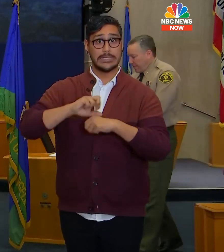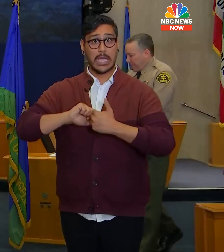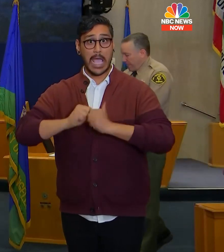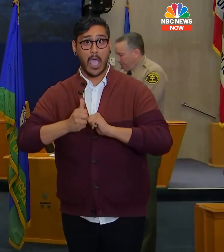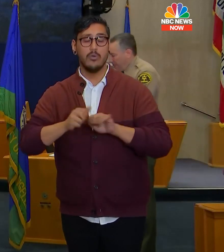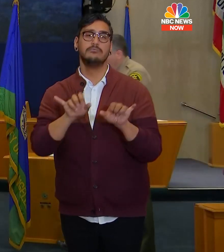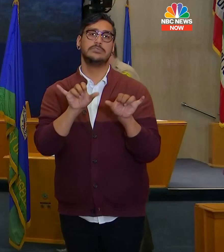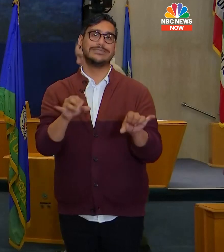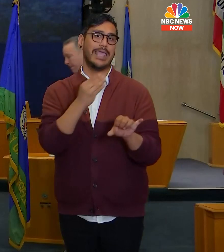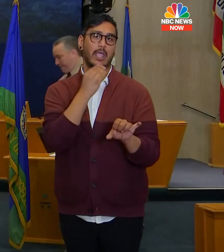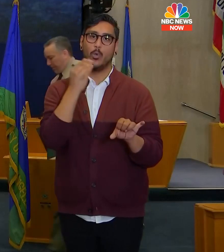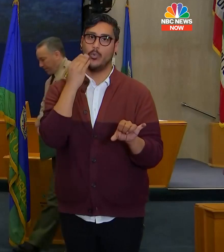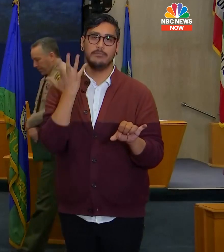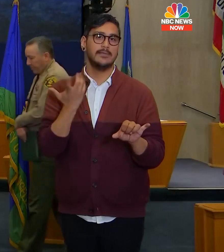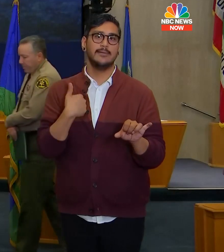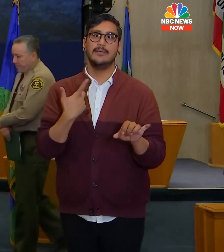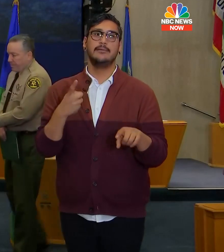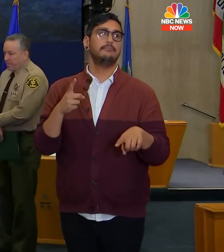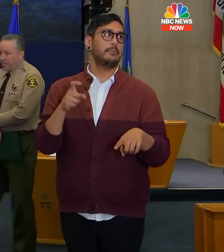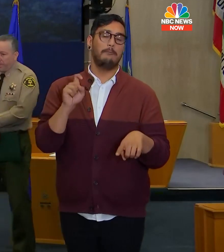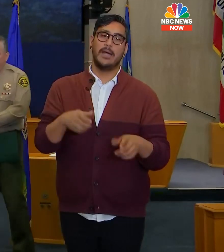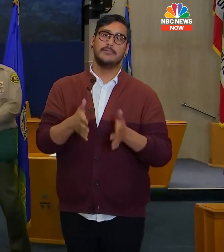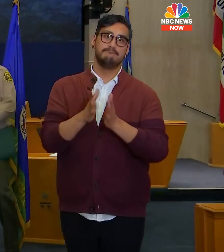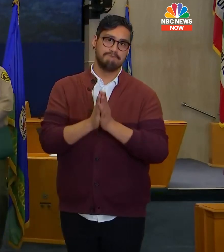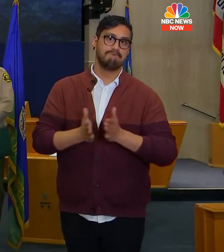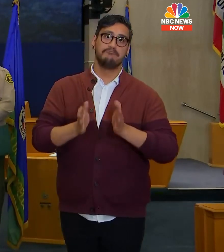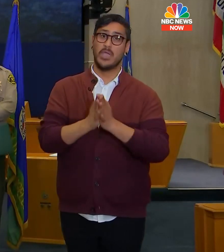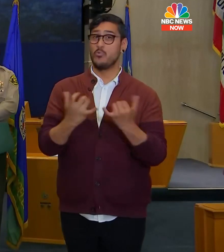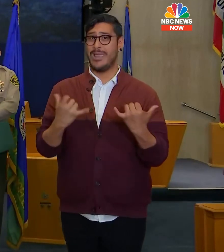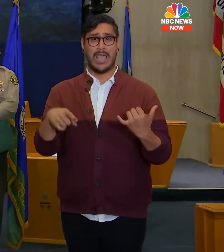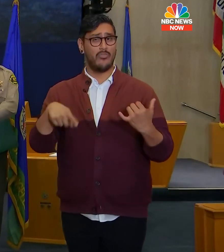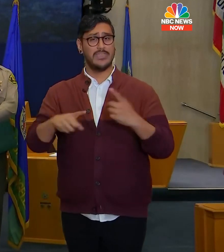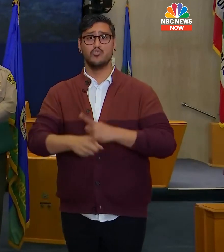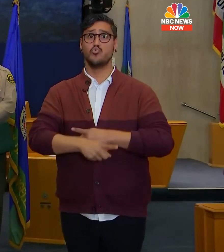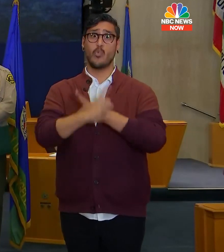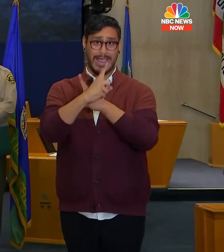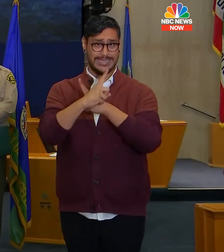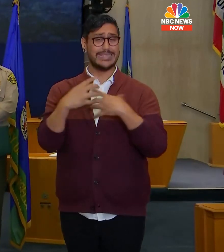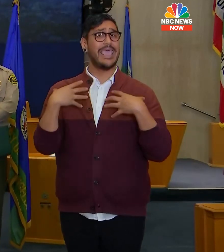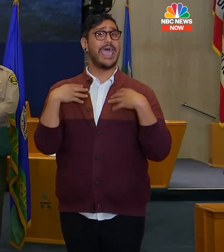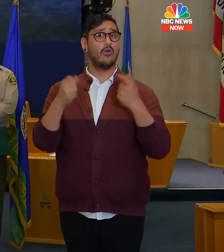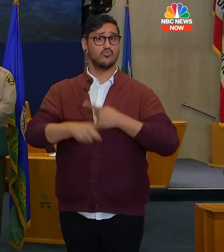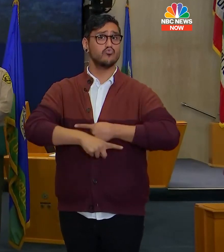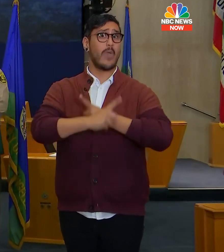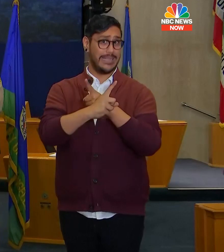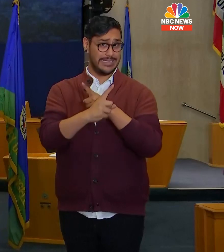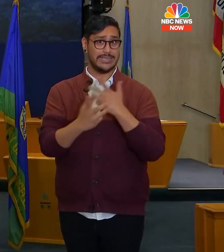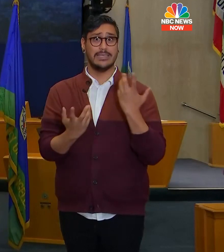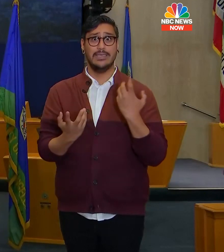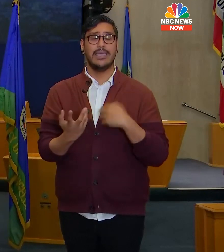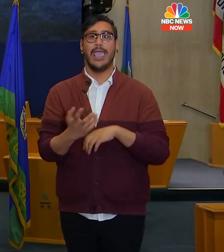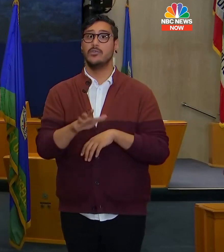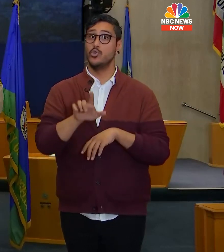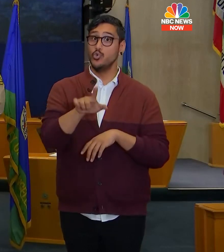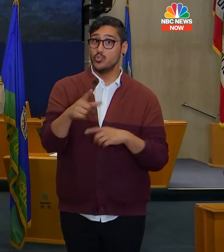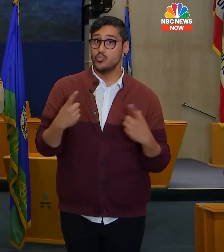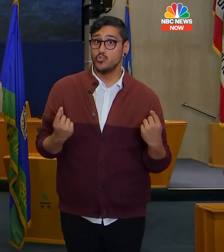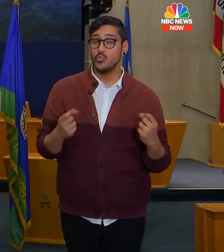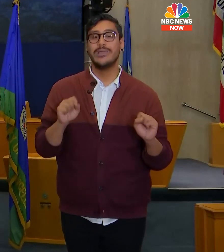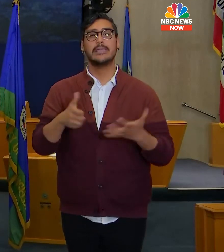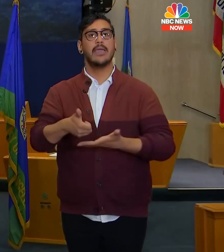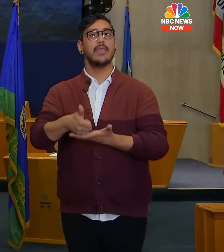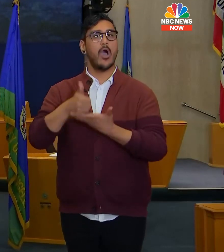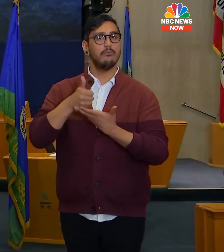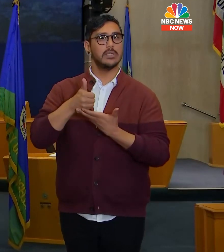No les podemos suplicar más. Lo que tenemos es una crisis de salud en nuestras manos y lo que usted puede hacer es ayudarnos